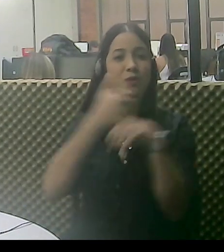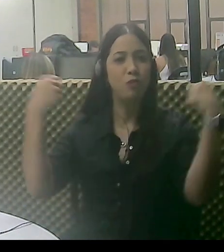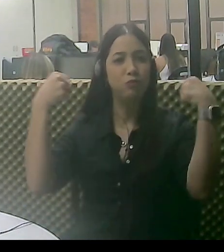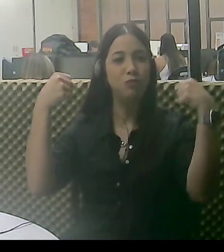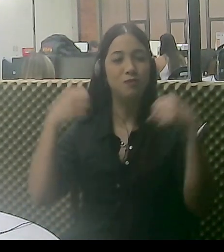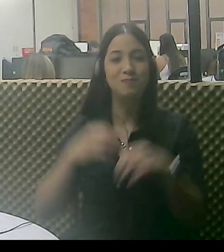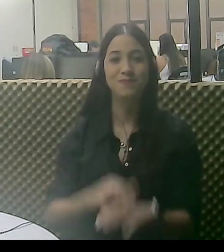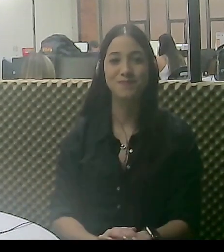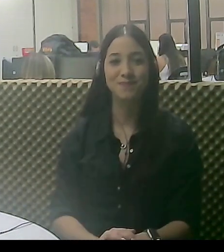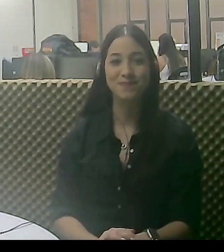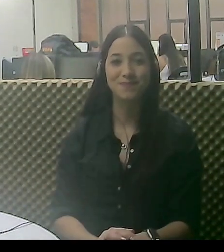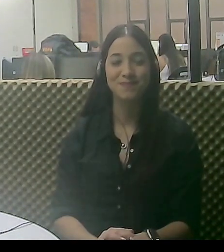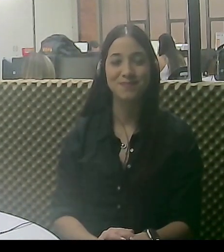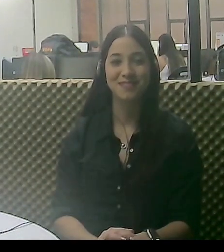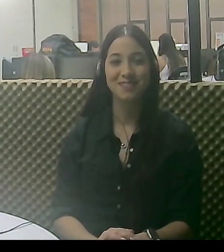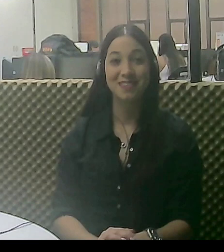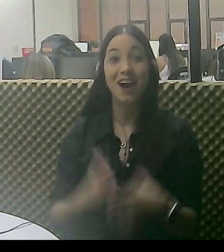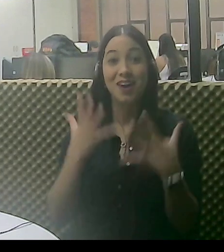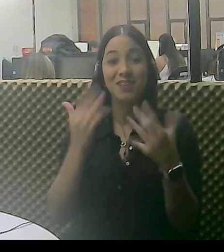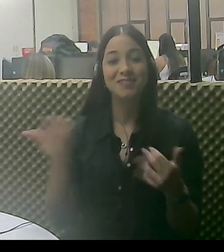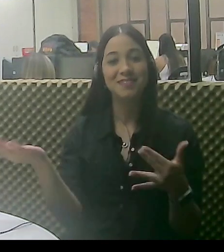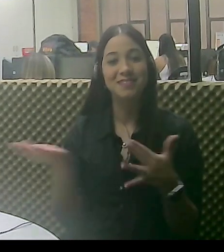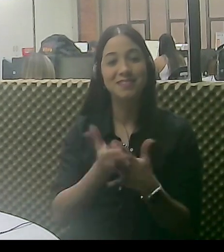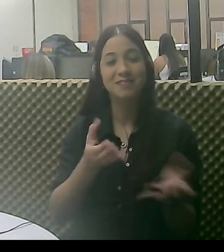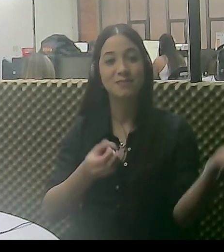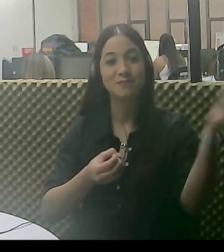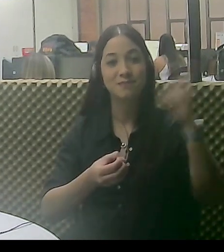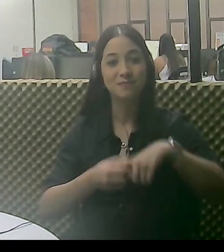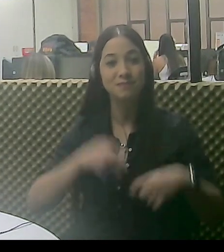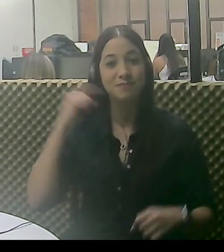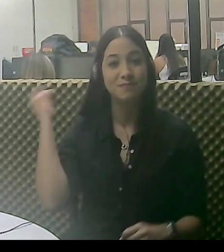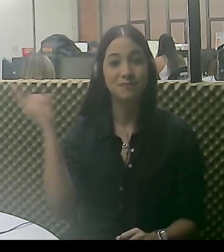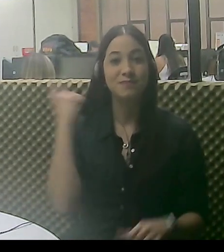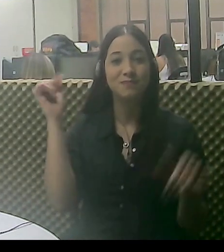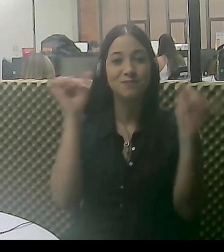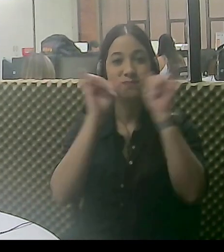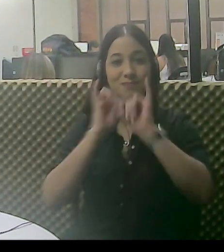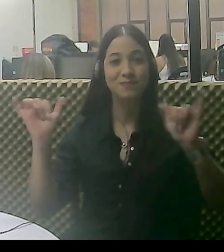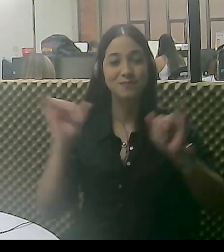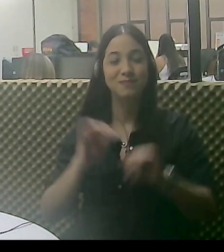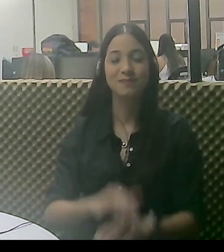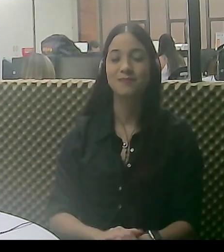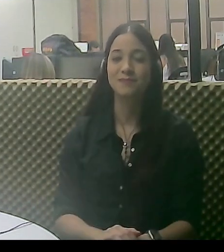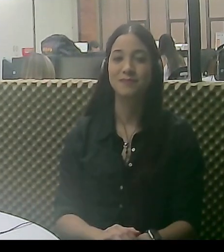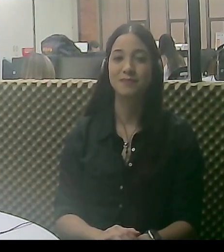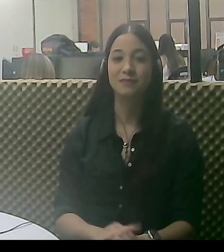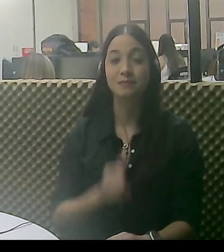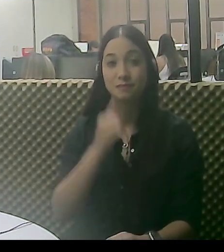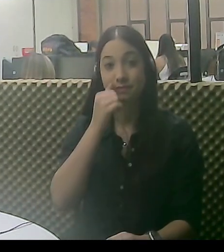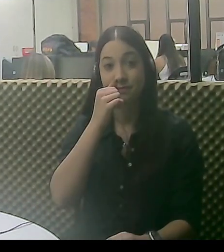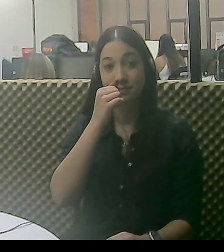paralímpico. Vamos para um rápido intervalo e já voltamos com o giro de notícias.